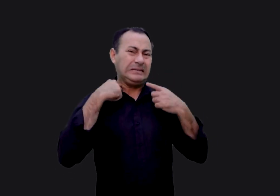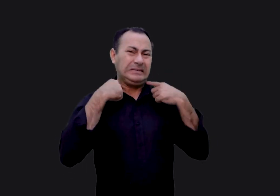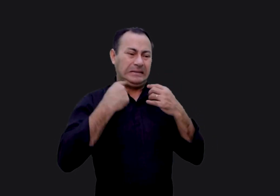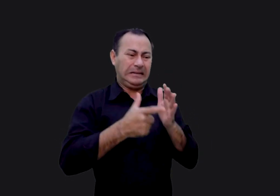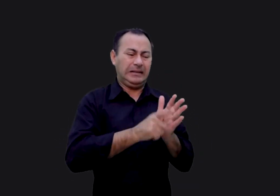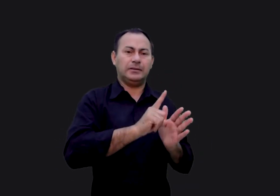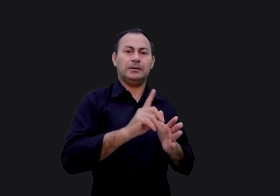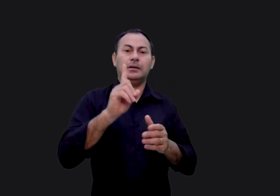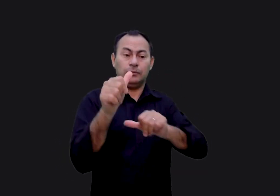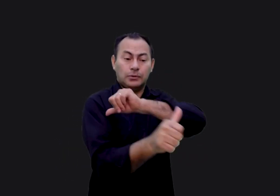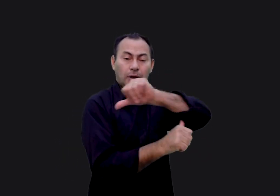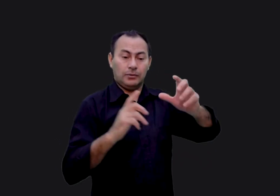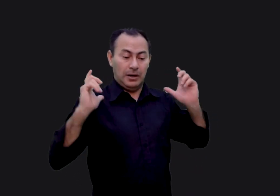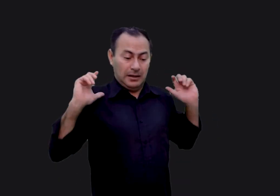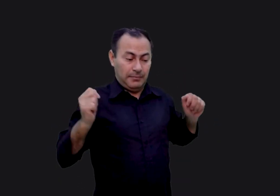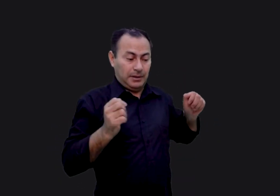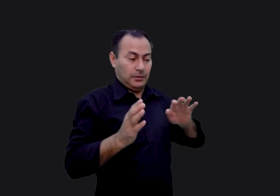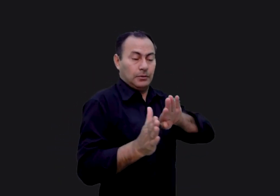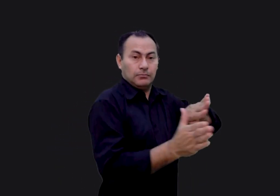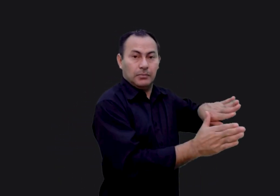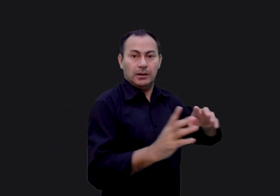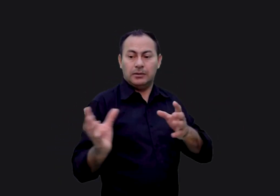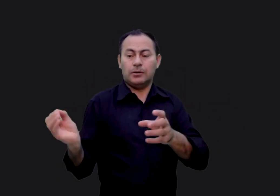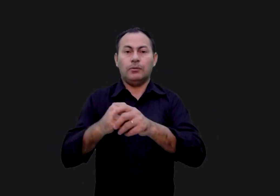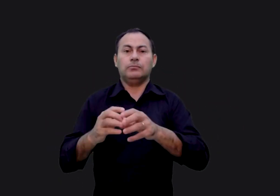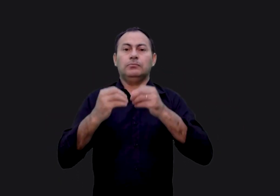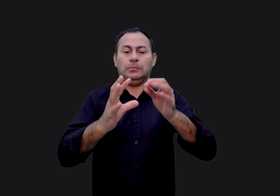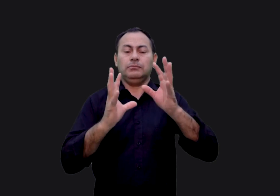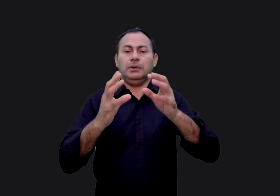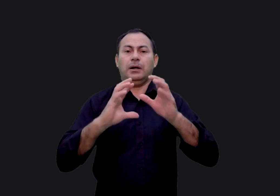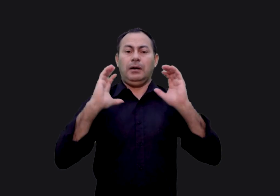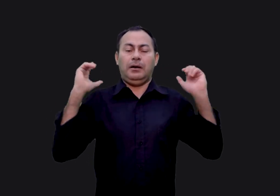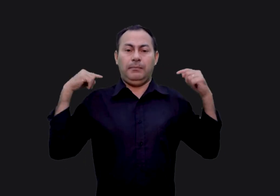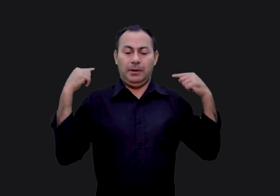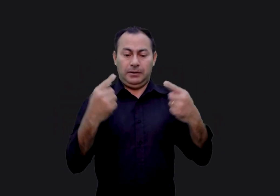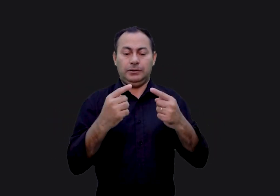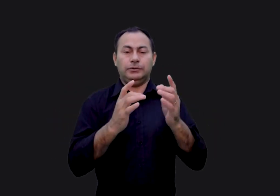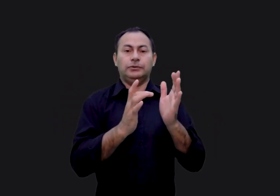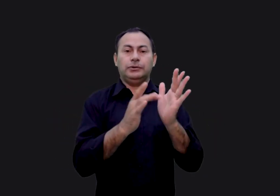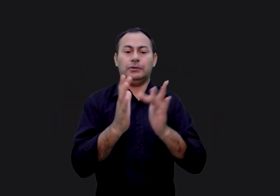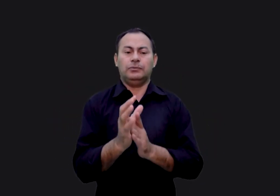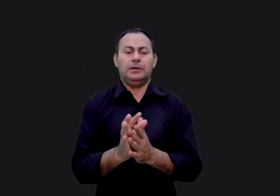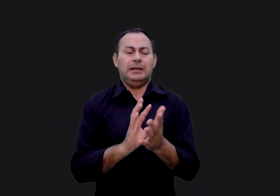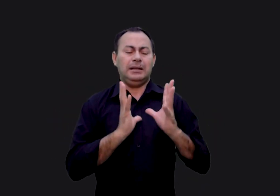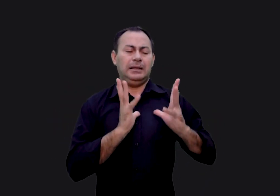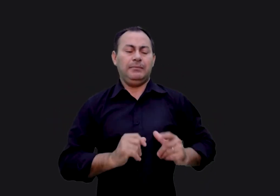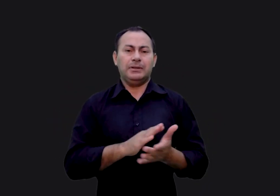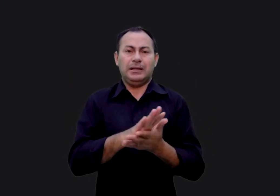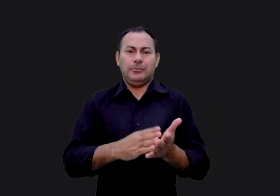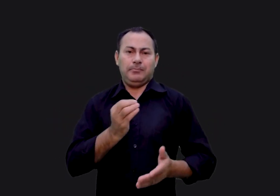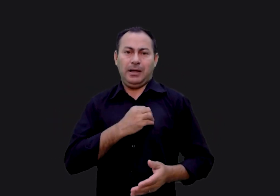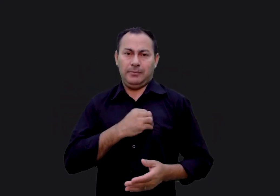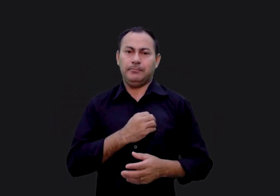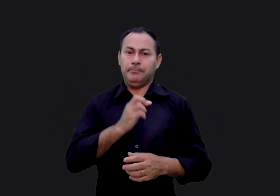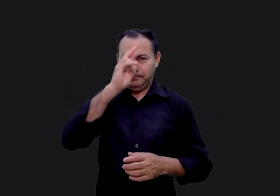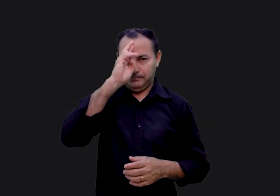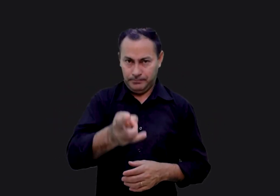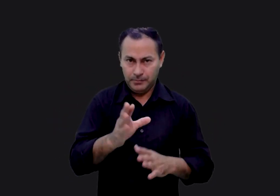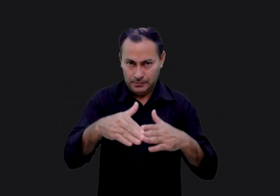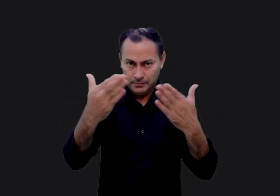e manchada, Deus troca sua capa manchada com o pecado pela capa de Jesus, limpa e sem nenhuma mancha. A razão pela